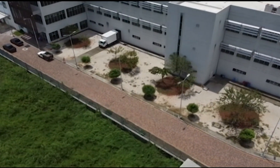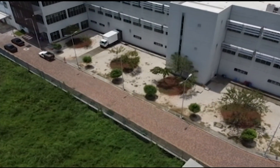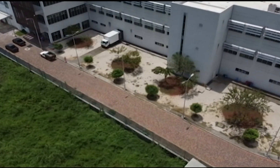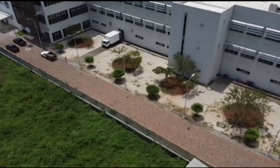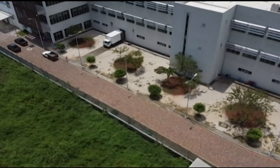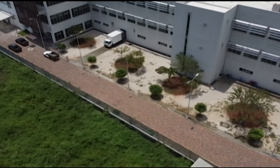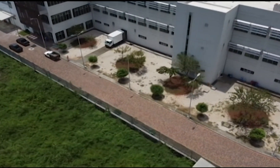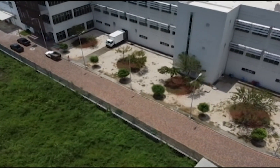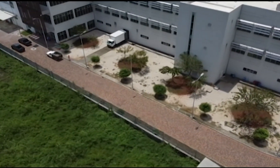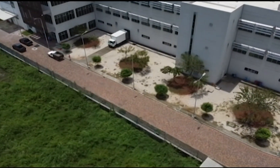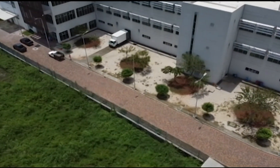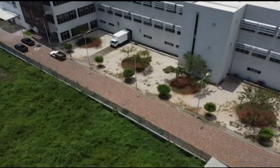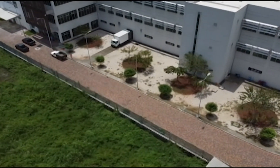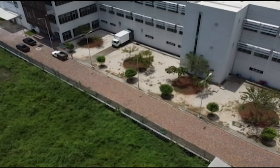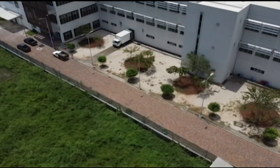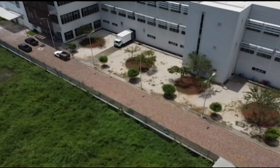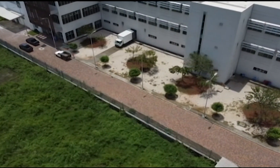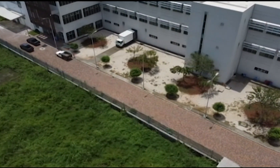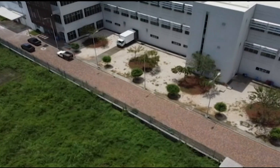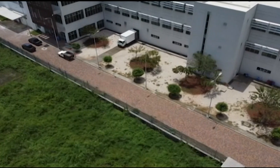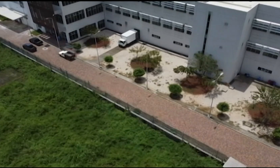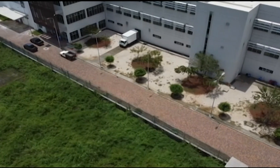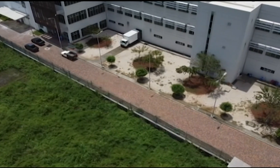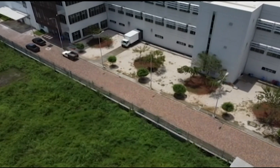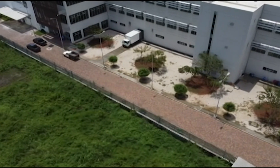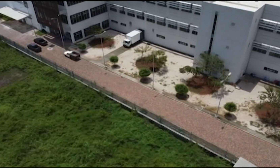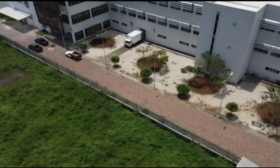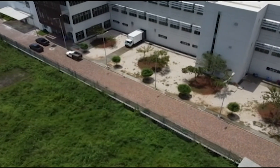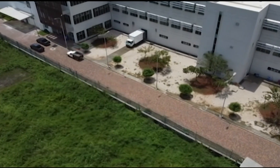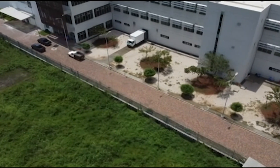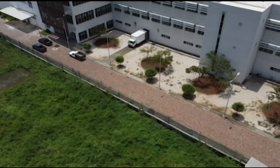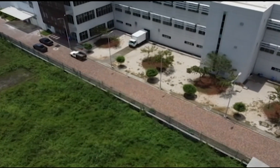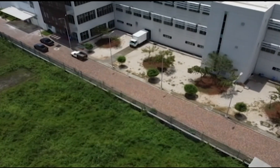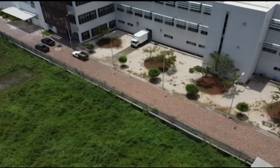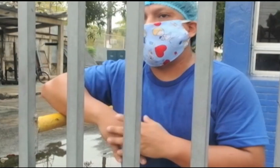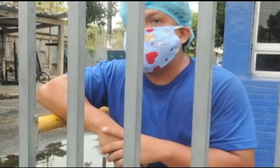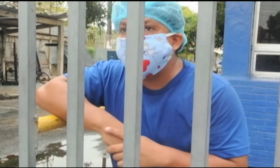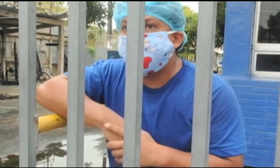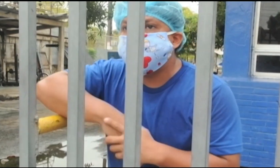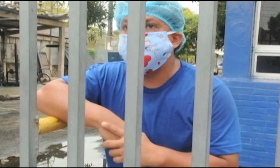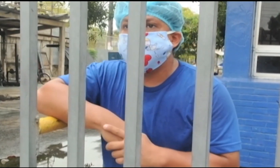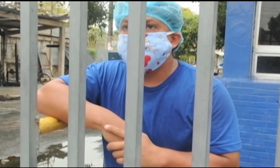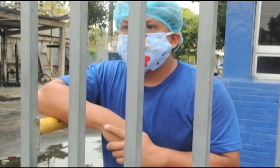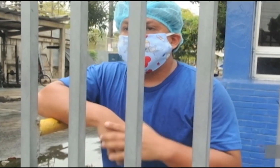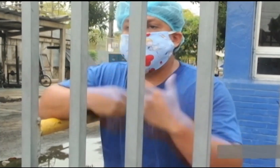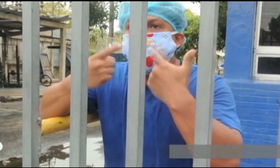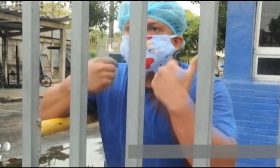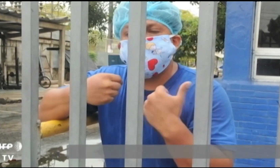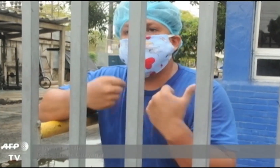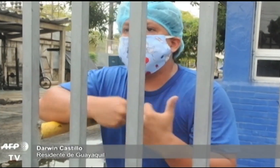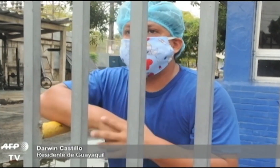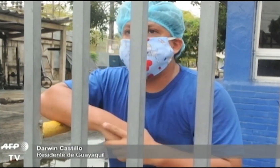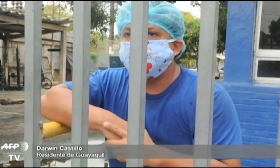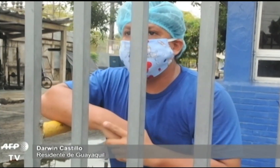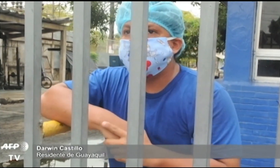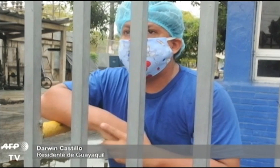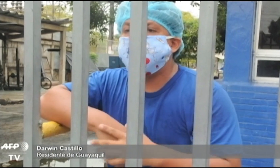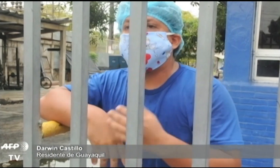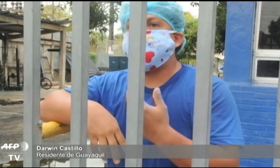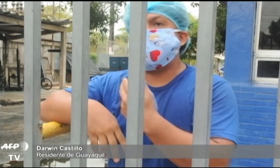la frustración y el vacío de no poder encontrar los cuerpos en las morgues atestadas. Es el caso de Darwin, un obrero que ha pasado 2